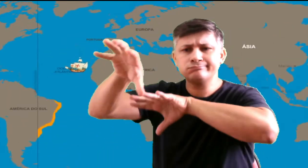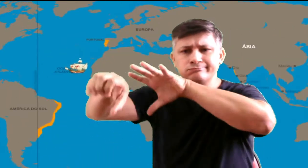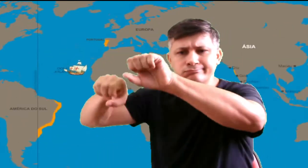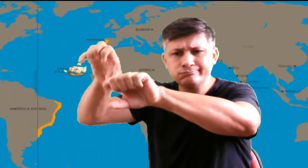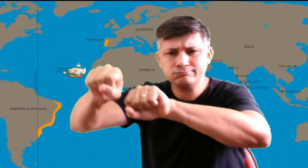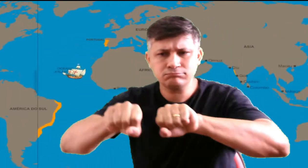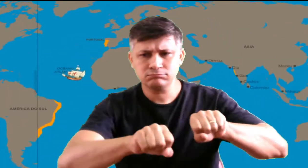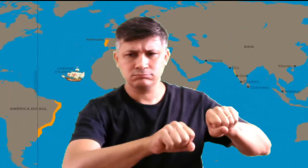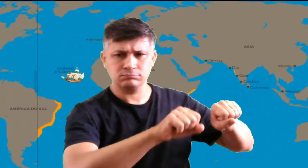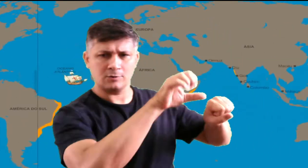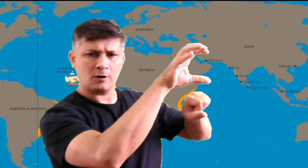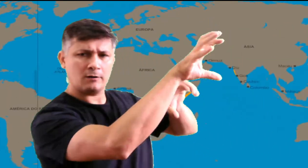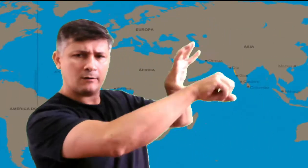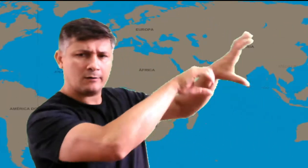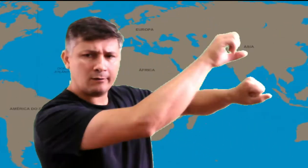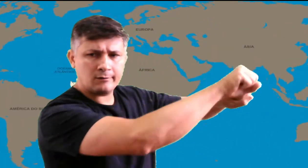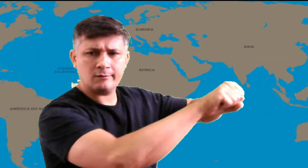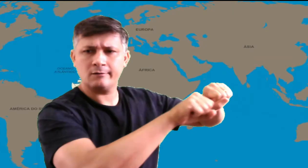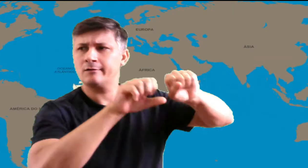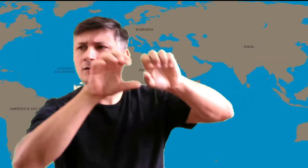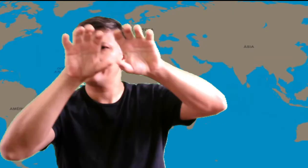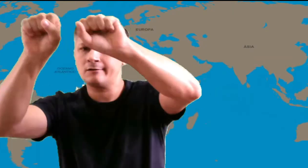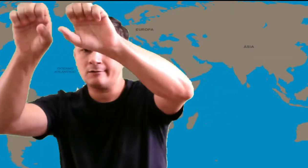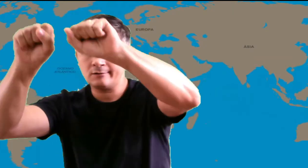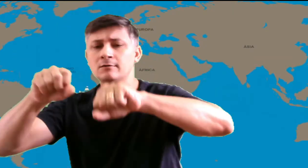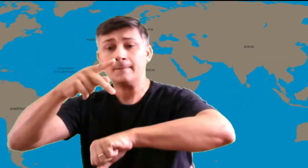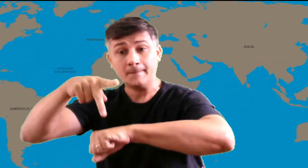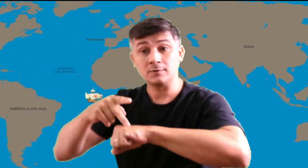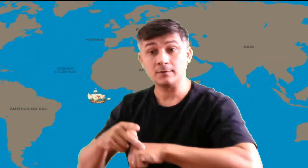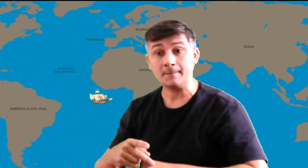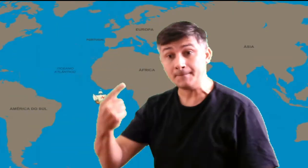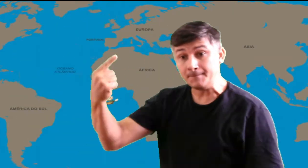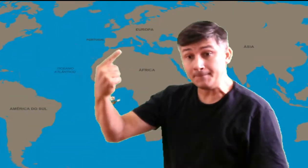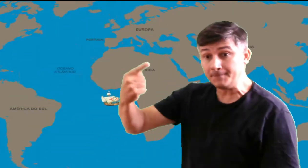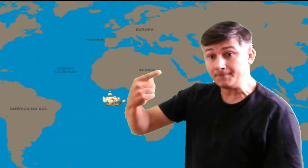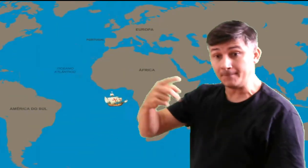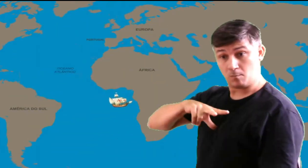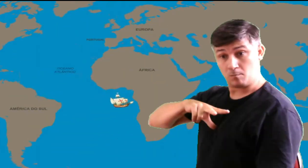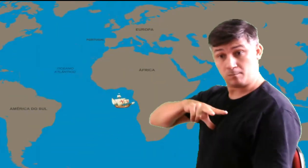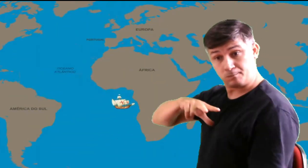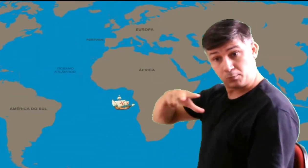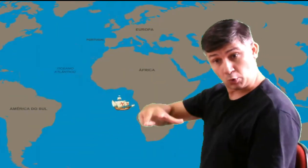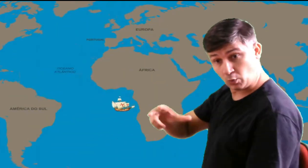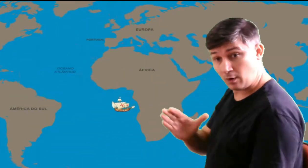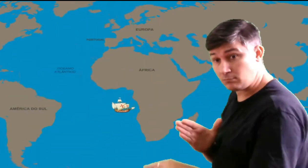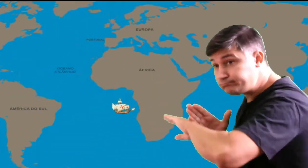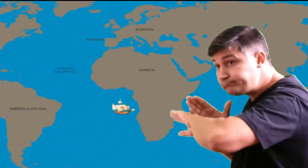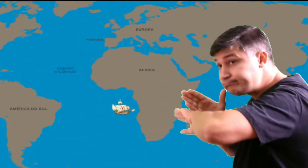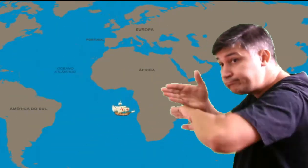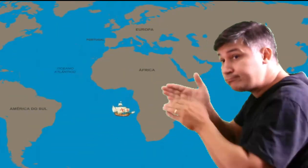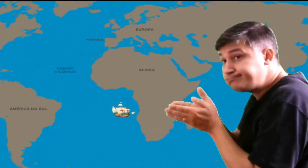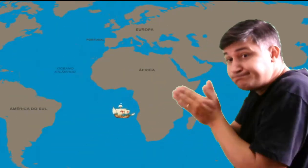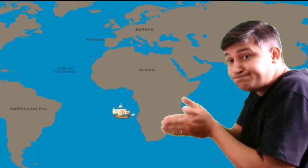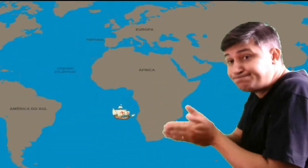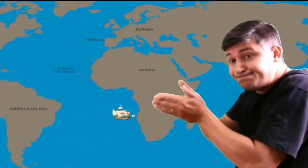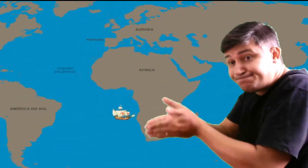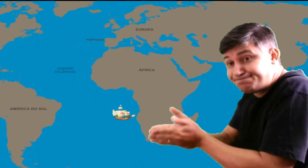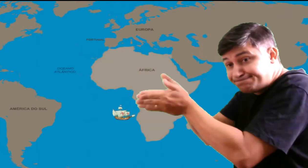na Ásia. O primeiro continente que os portugueses alcançaram navegando pelo Oceano Atlântico foi a